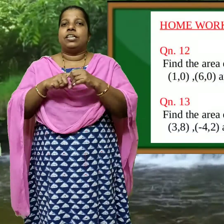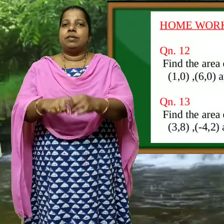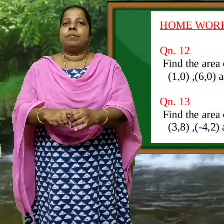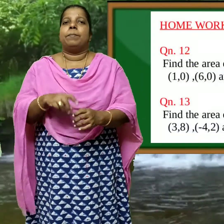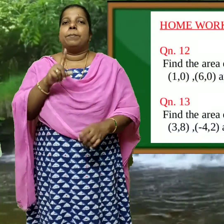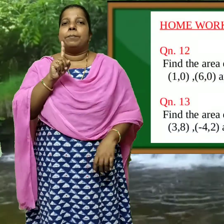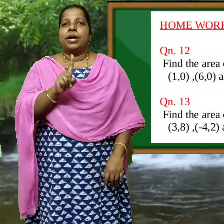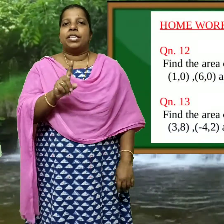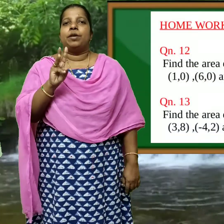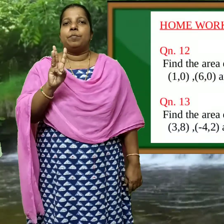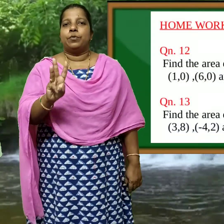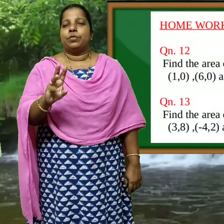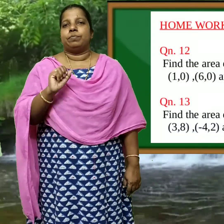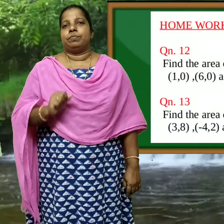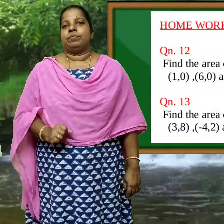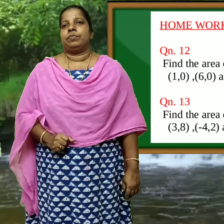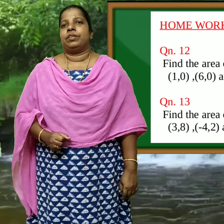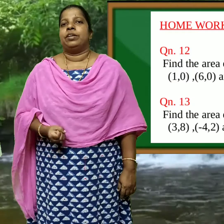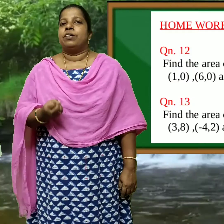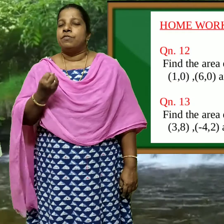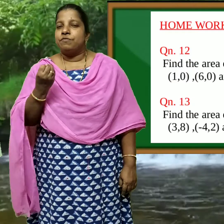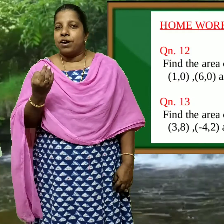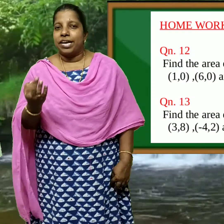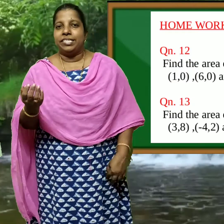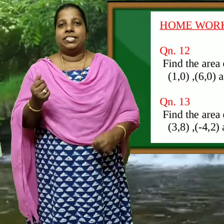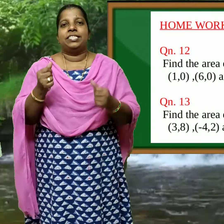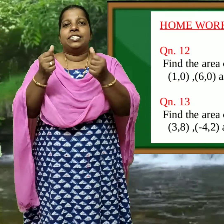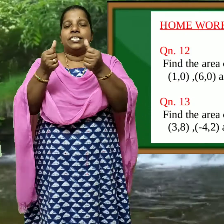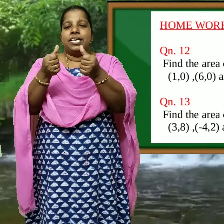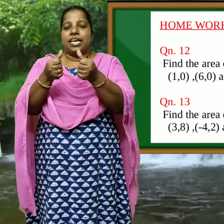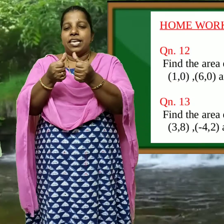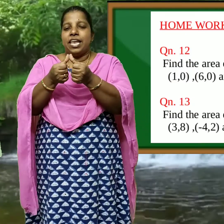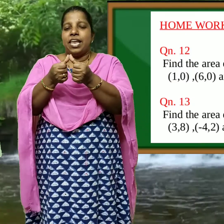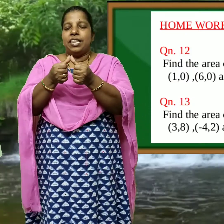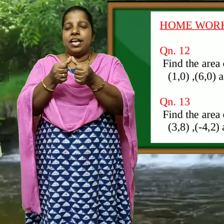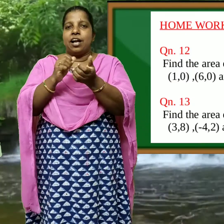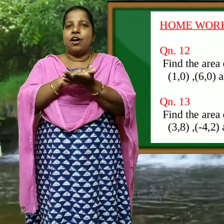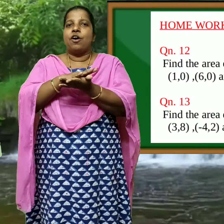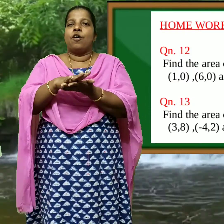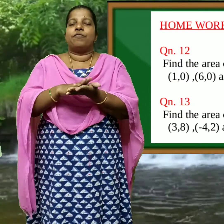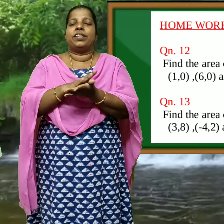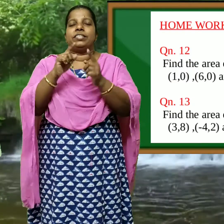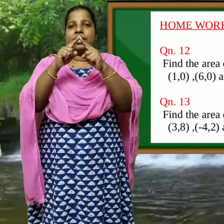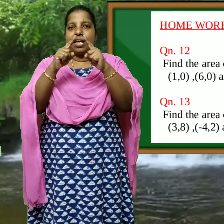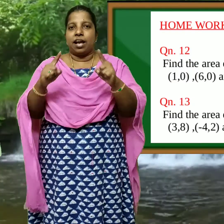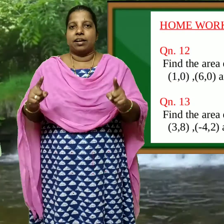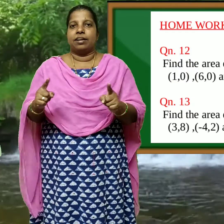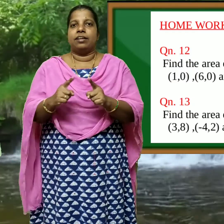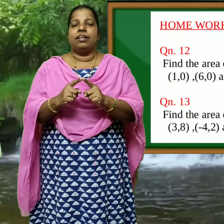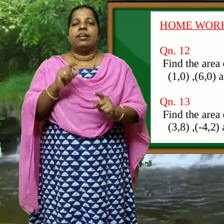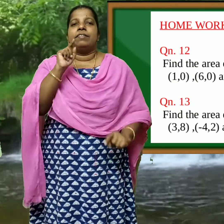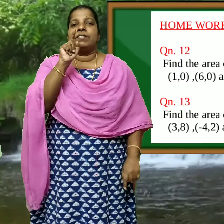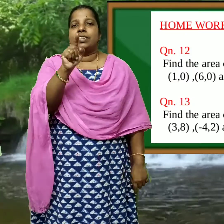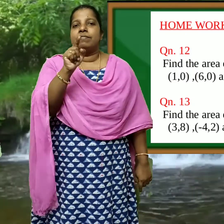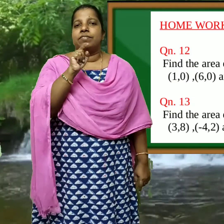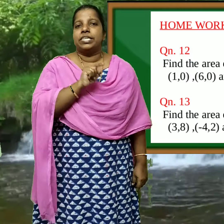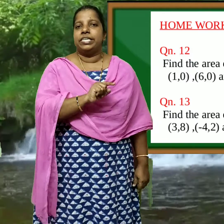ക്വസ്റ്റ്യൻ 13. ഫൈൻഡ് ദ ഏരിയ ഓഫ് ദ ട്രയാങ്കിൾ വിത്ത് വെർട്ടിസസ്